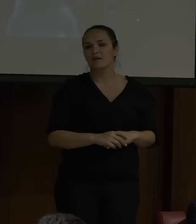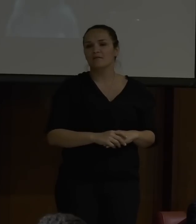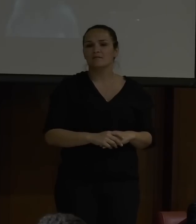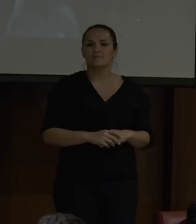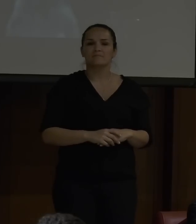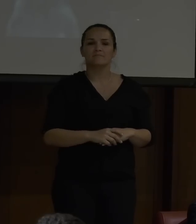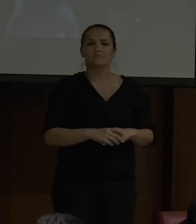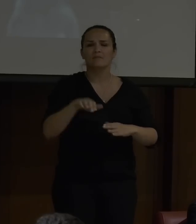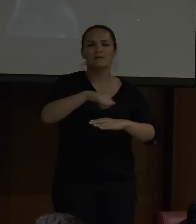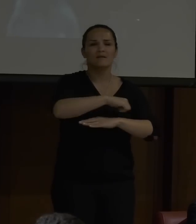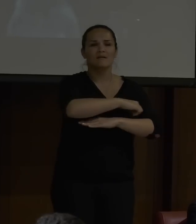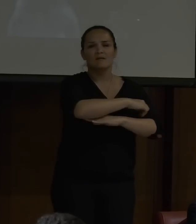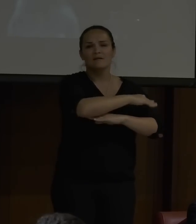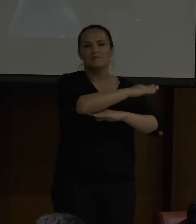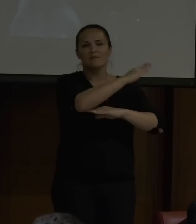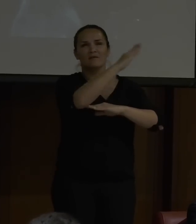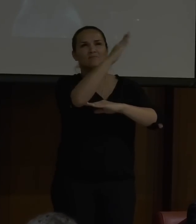Un mediodía que estuve